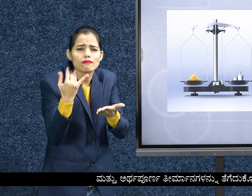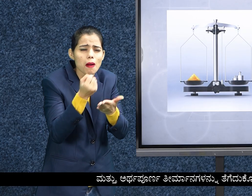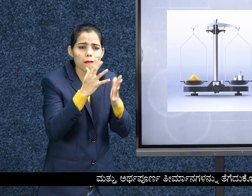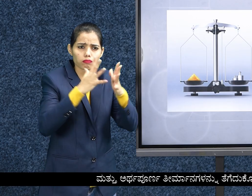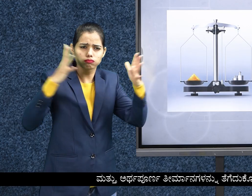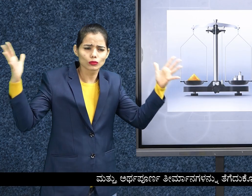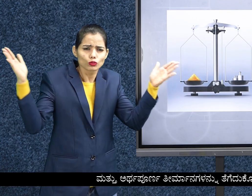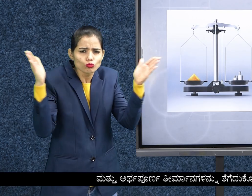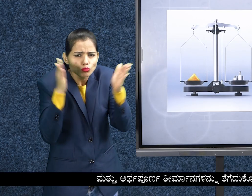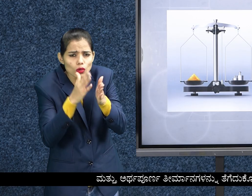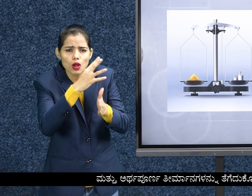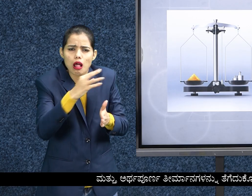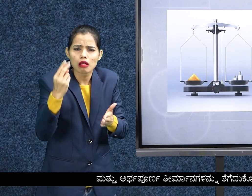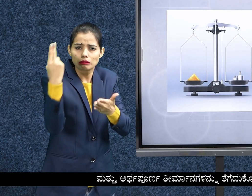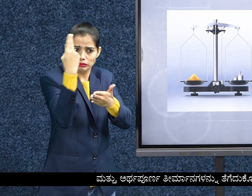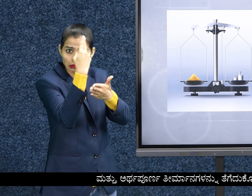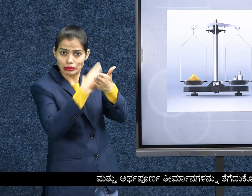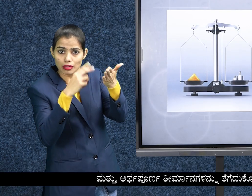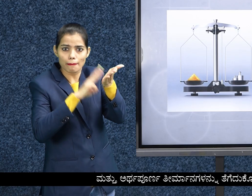ತೆಗೆದುಕೊಳ್ಳಲು ಇದು ನಮಗೆ ಅನುಮತಿಸುತ್ತೆ.